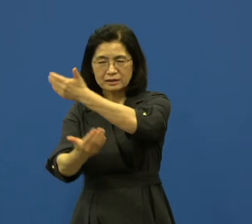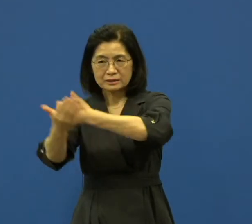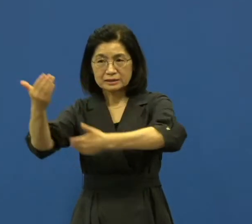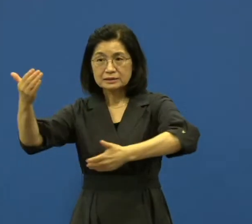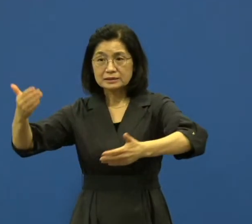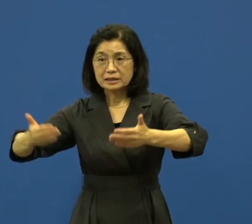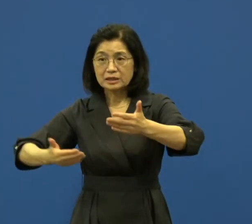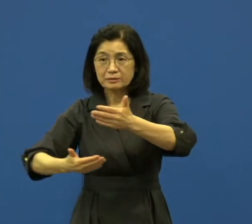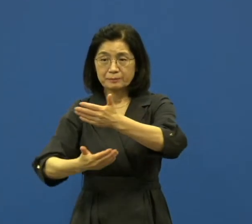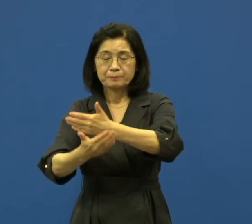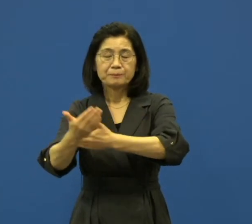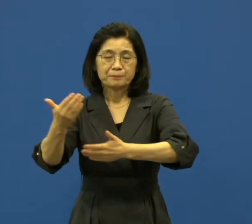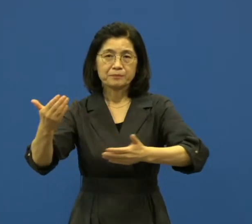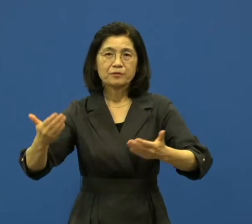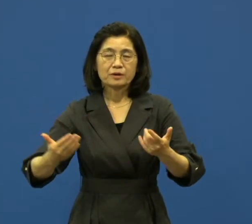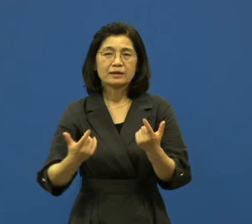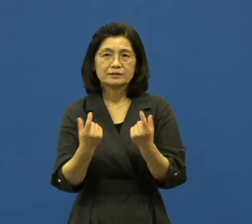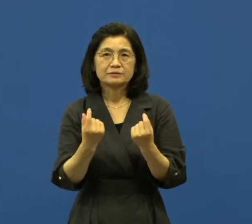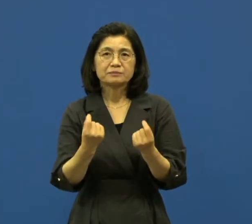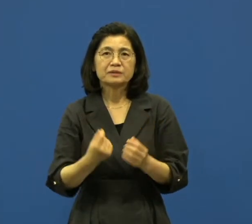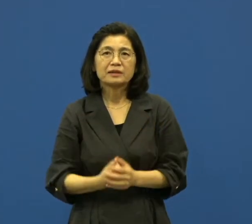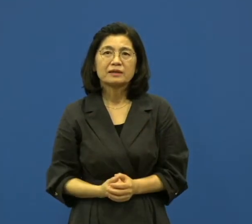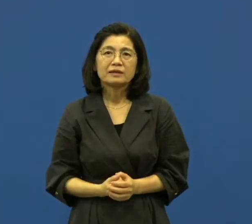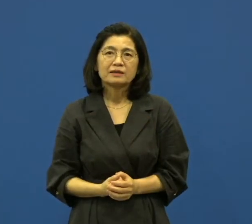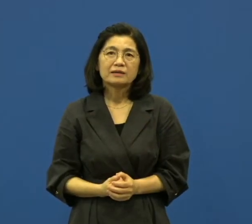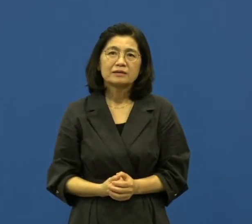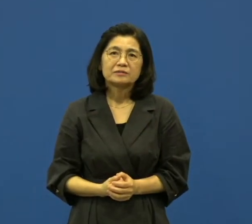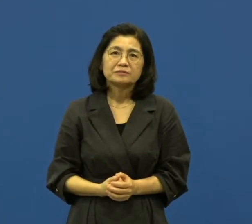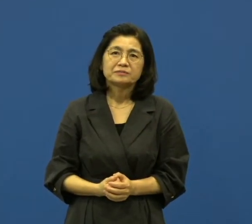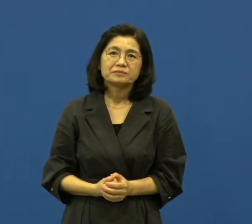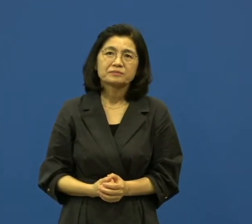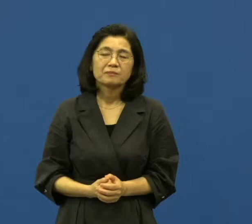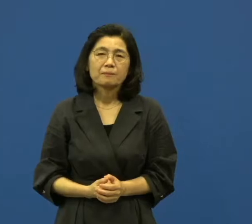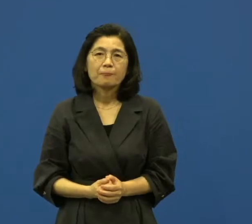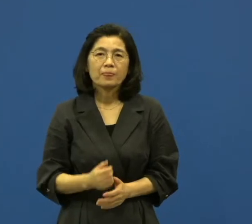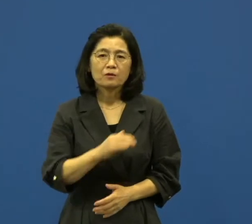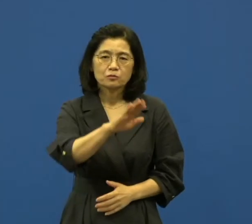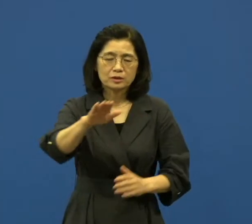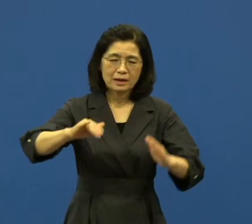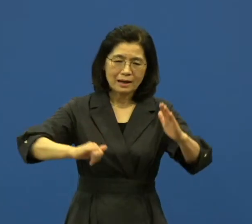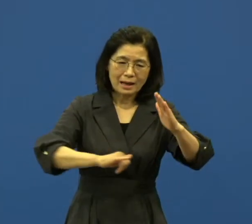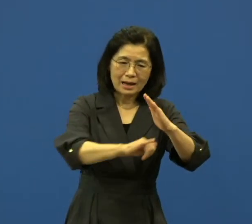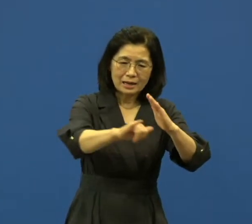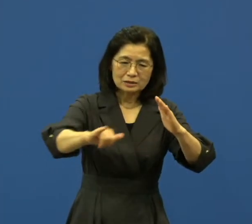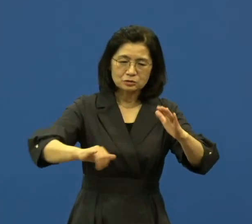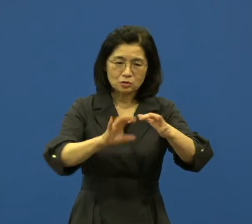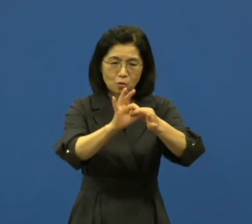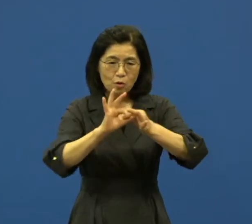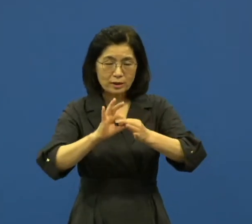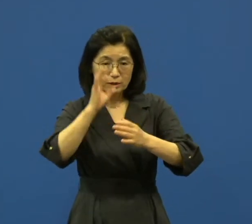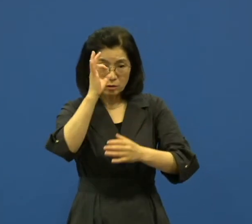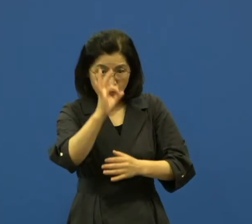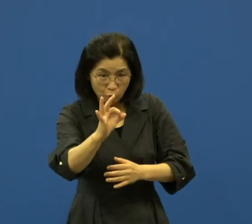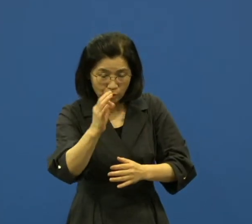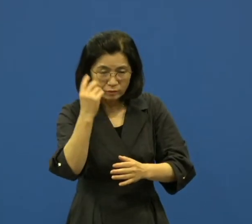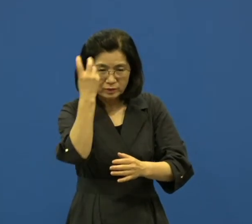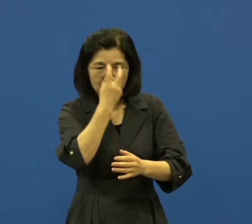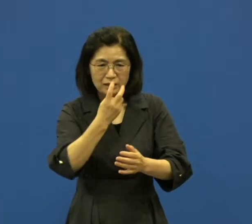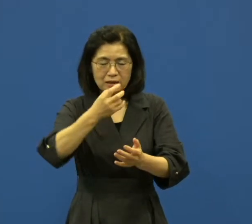사귐이지 어떤 것과의 사귐이 아닌 것입니다. 우리가 가족들과의 관계는 인격적으로 맺어져